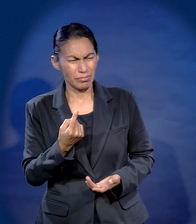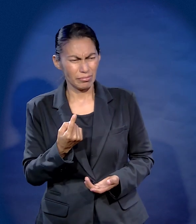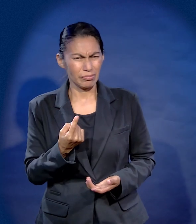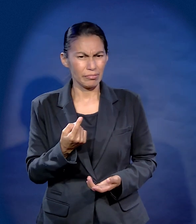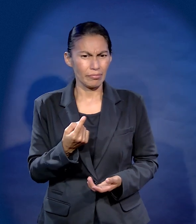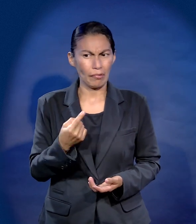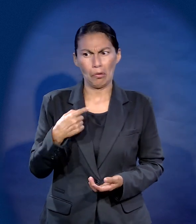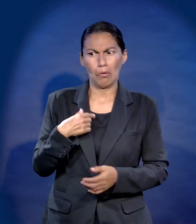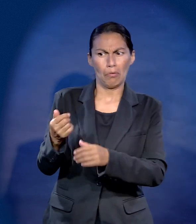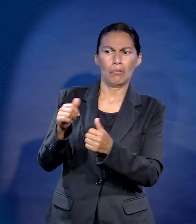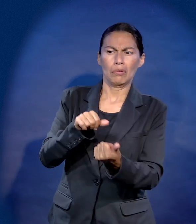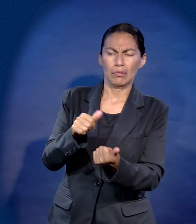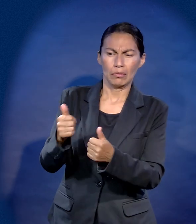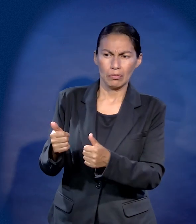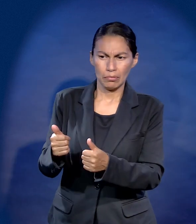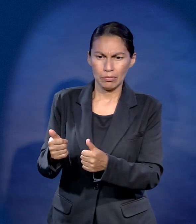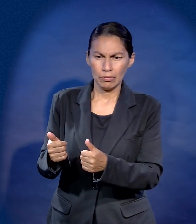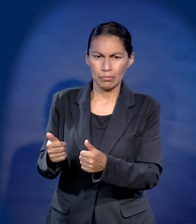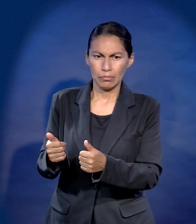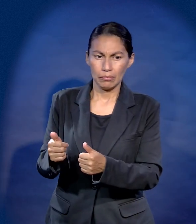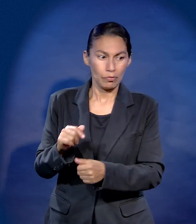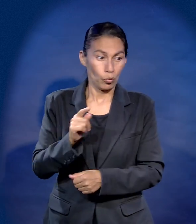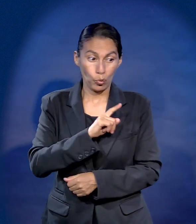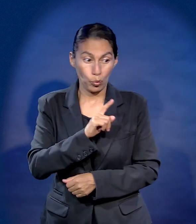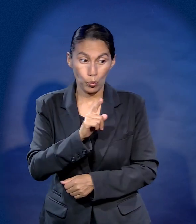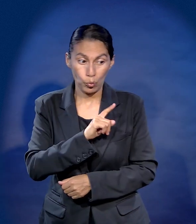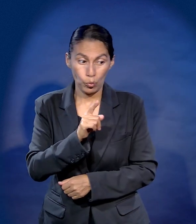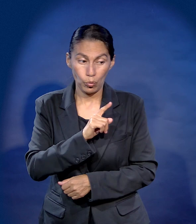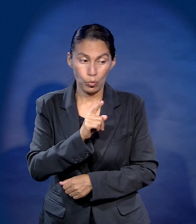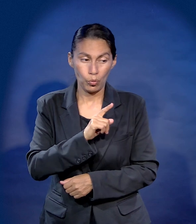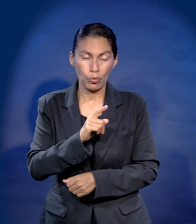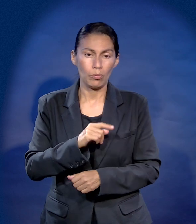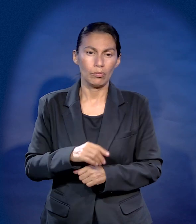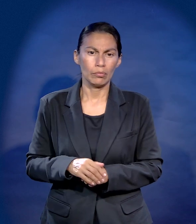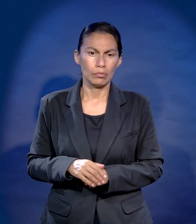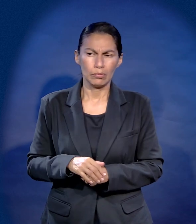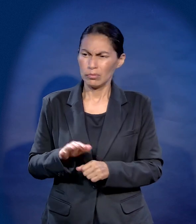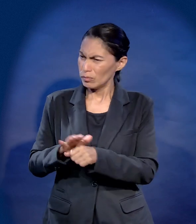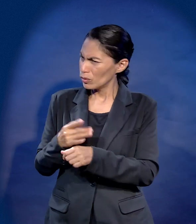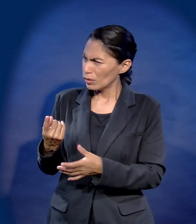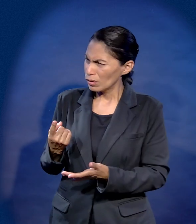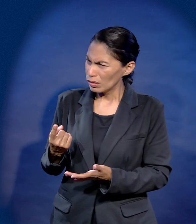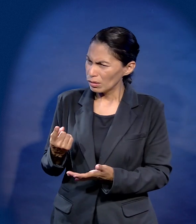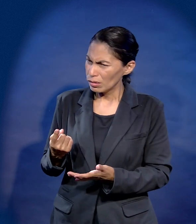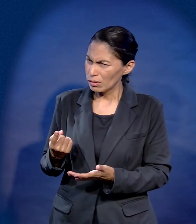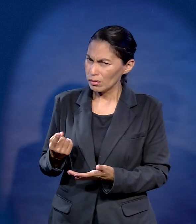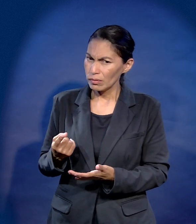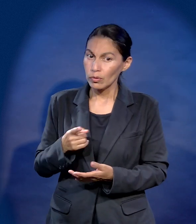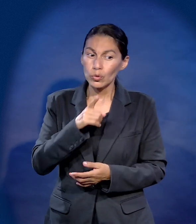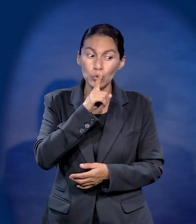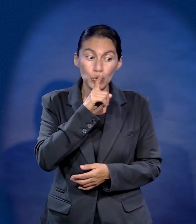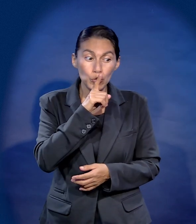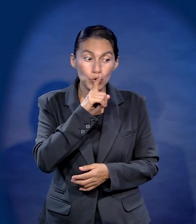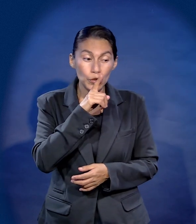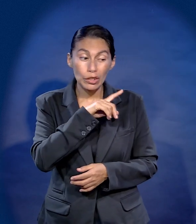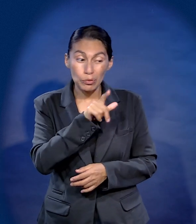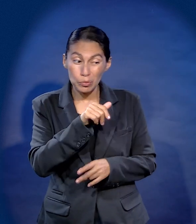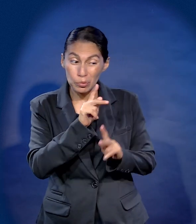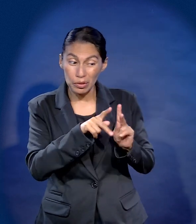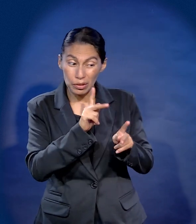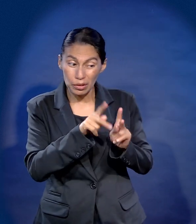plataforma. ¿Para qué? Pues para bautizarme. No. ¿Por